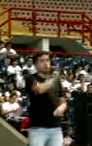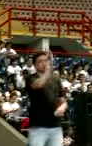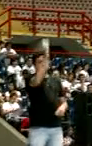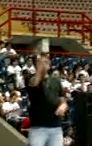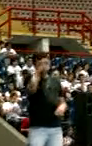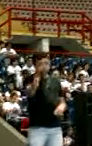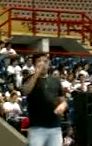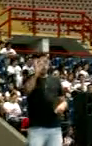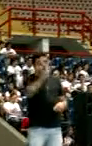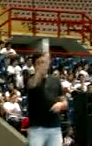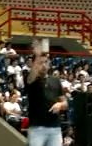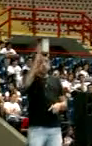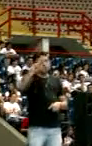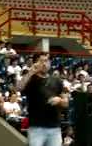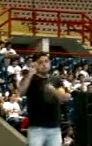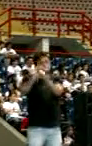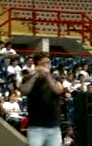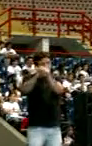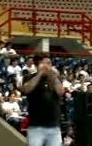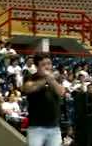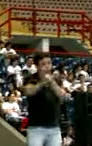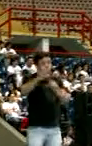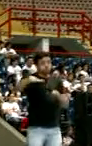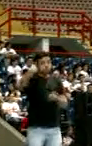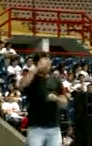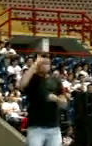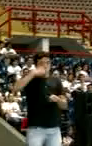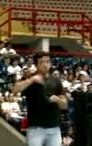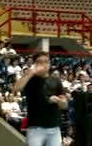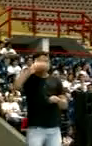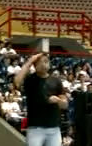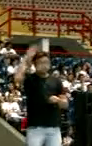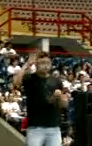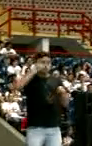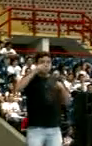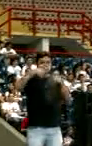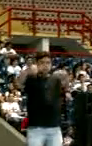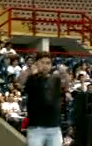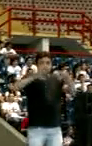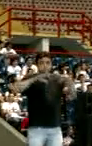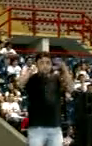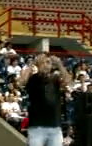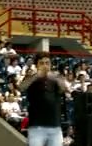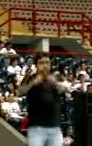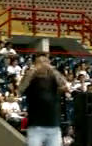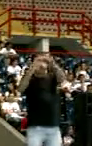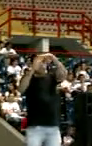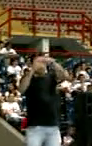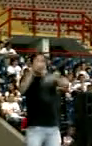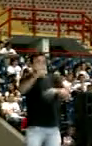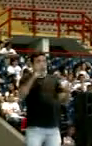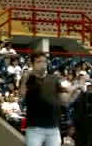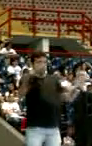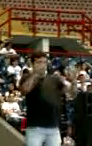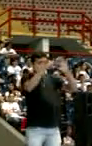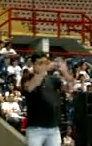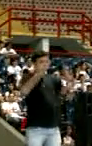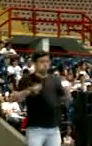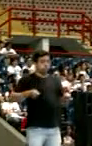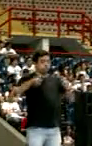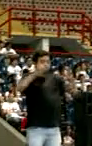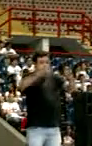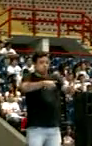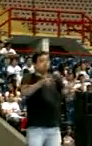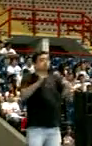Jerusalém matar os infiéis, que eram os árabes, e conquistasse e unificasse as igrejas católicas, ia ganhar